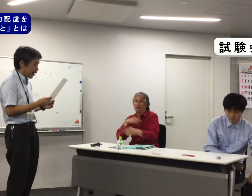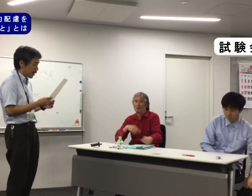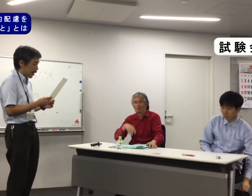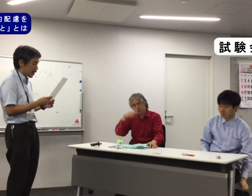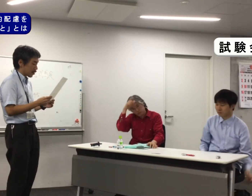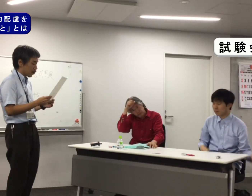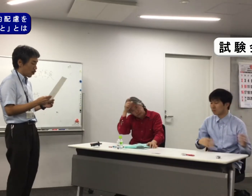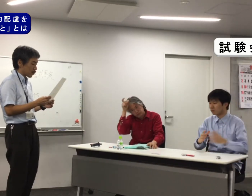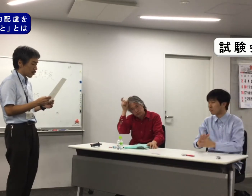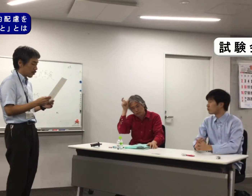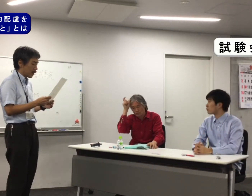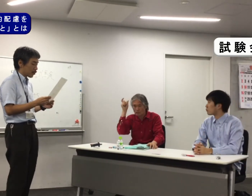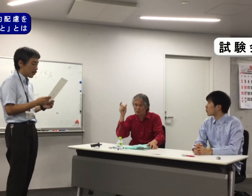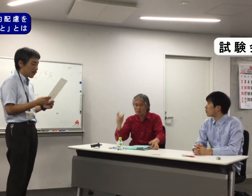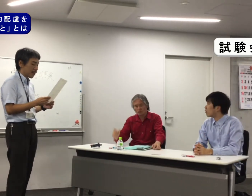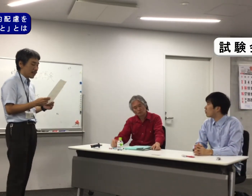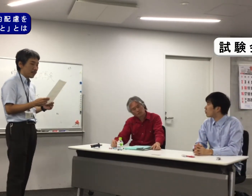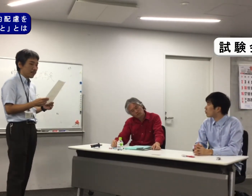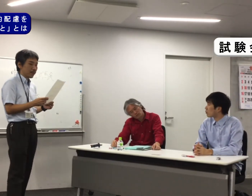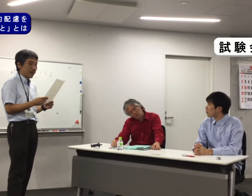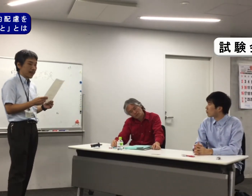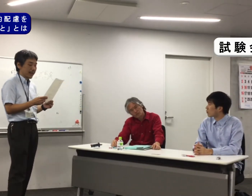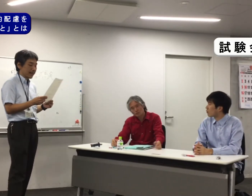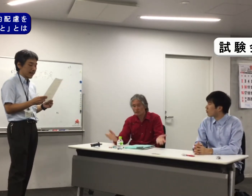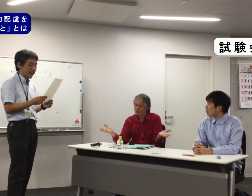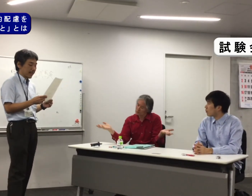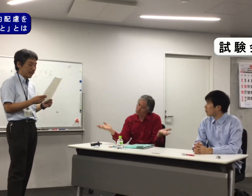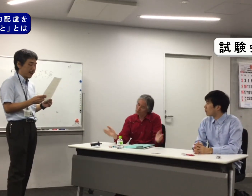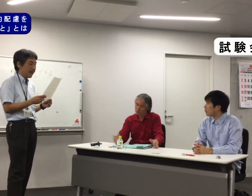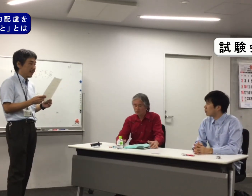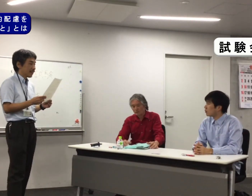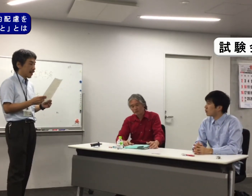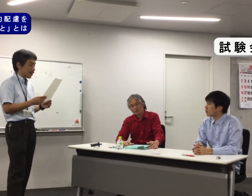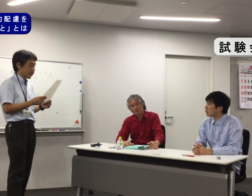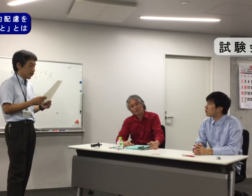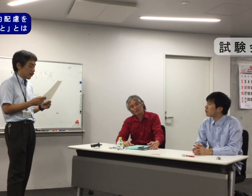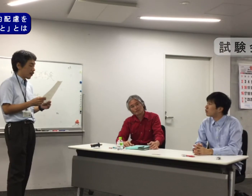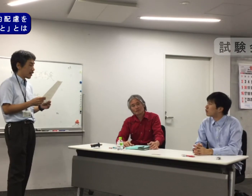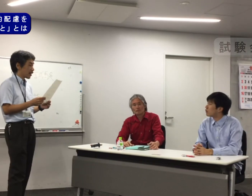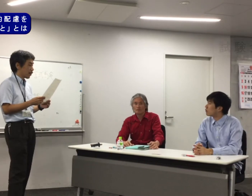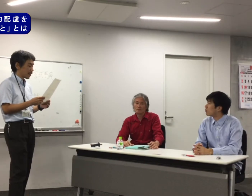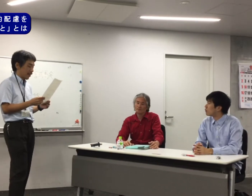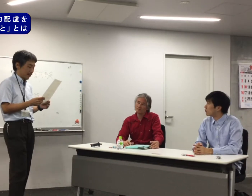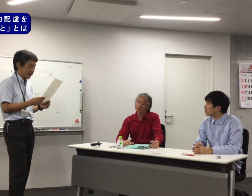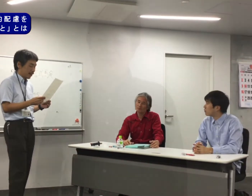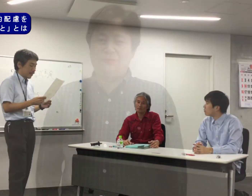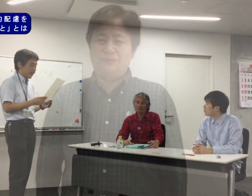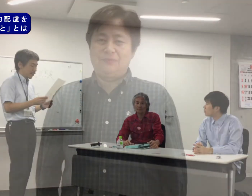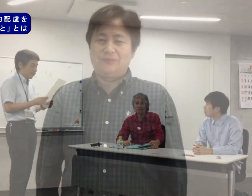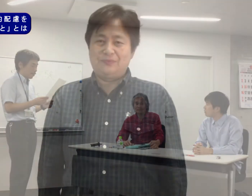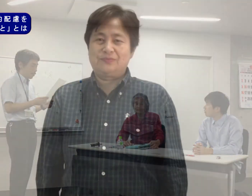犬開始後少なくとも30分を経過しなければ体質を許可できません